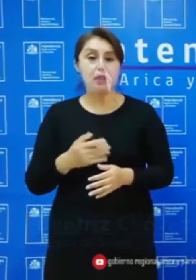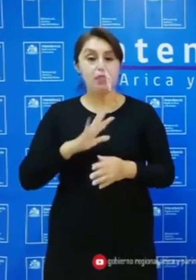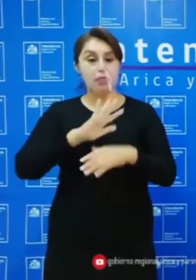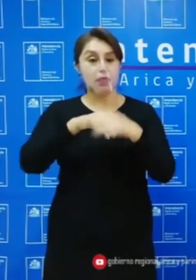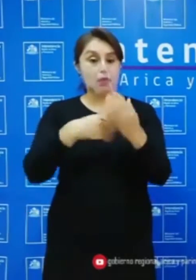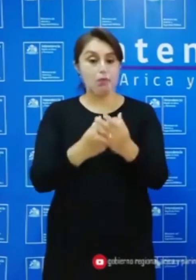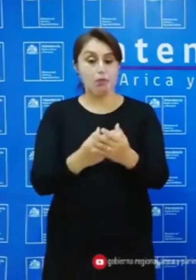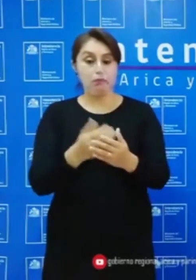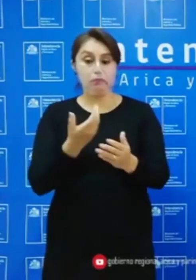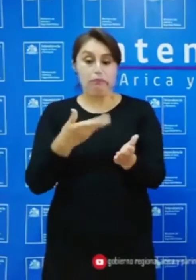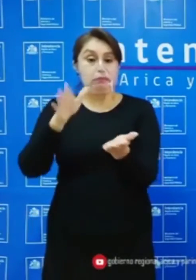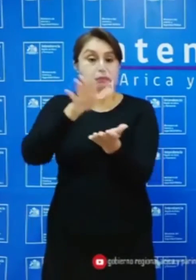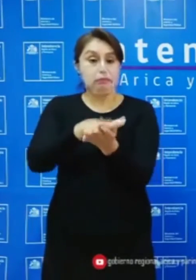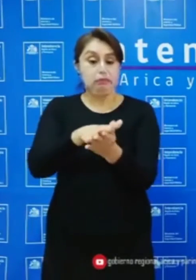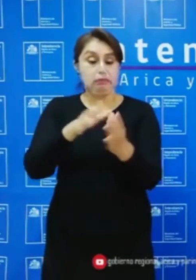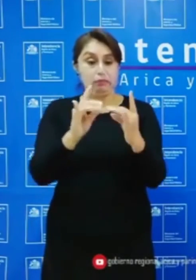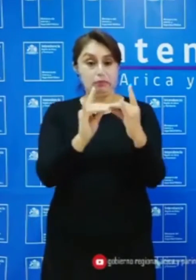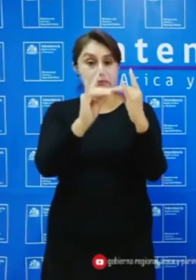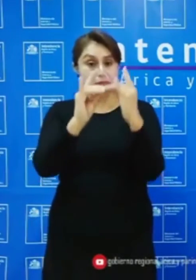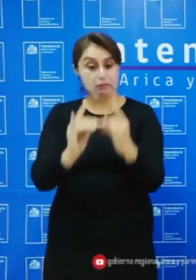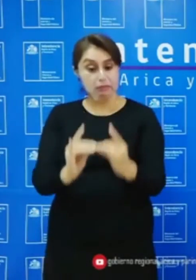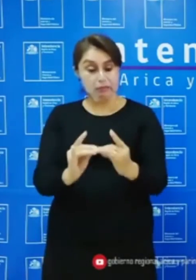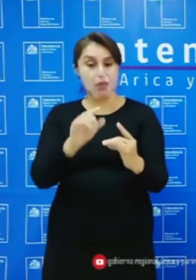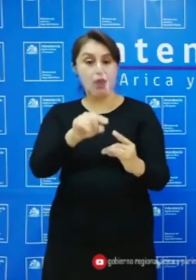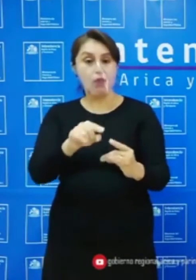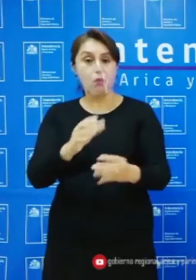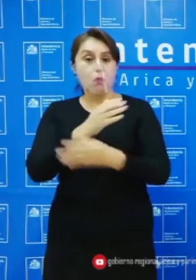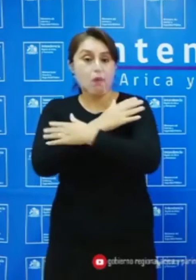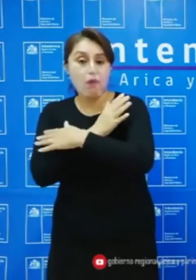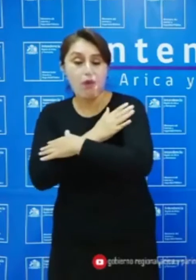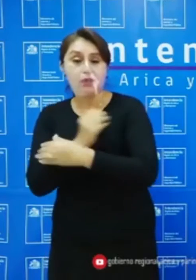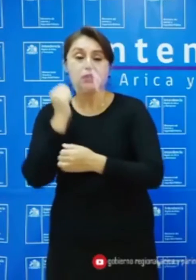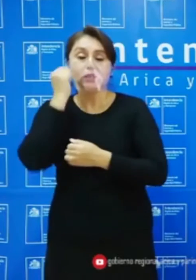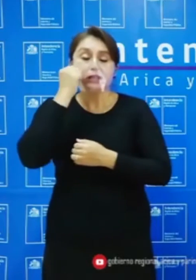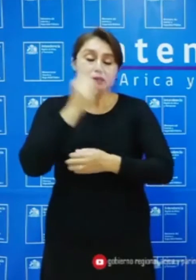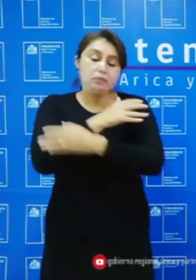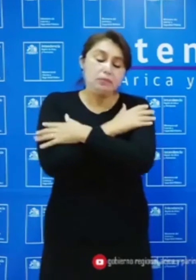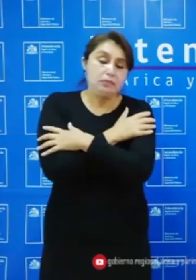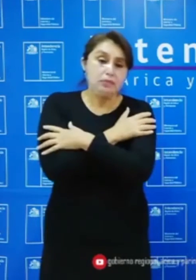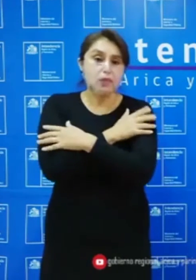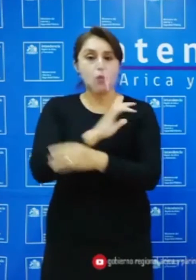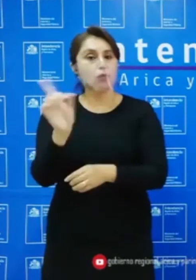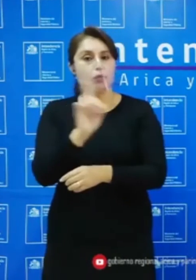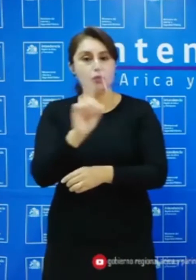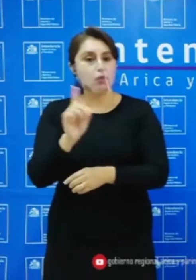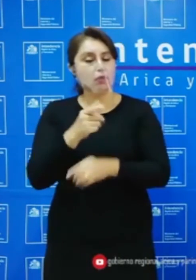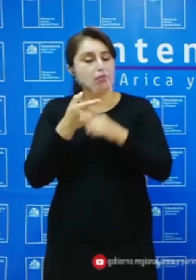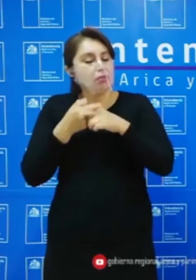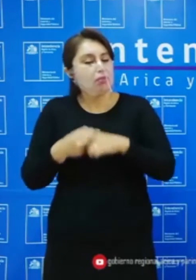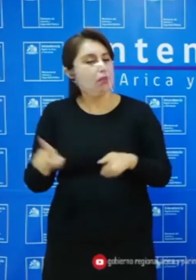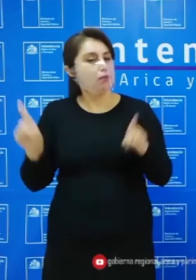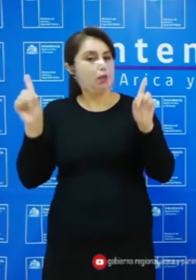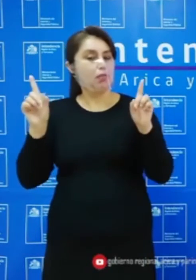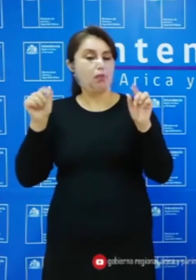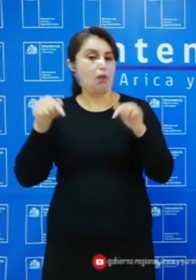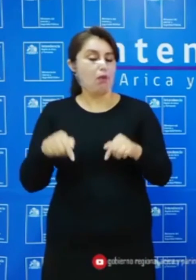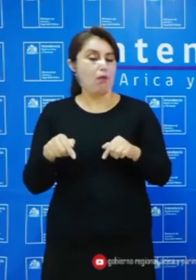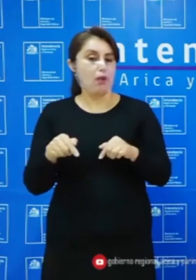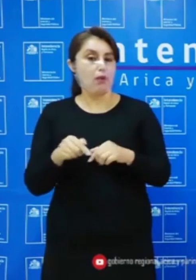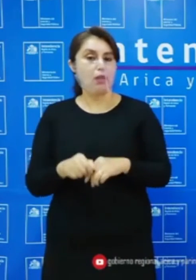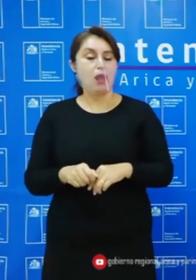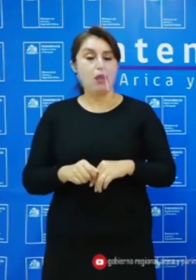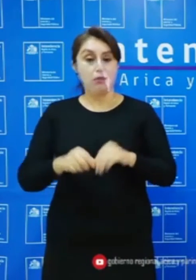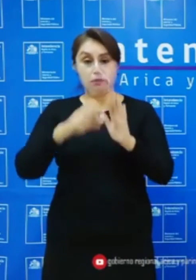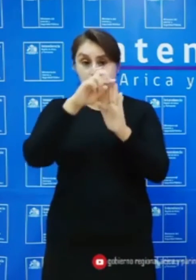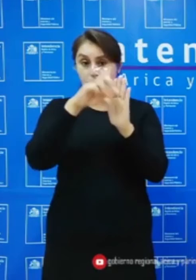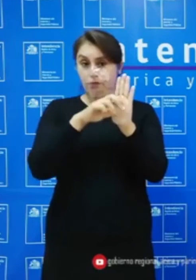manera como eran antes, con abrazos, con cariño y despidiéndonos afectuosamente de nuestros seres queridos. Hay unos